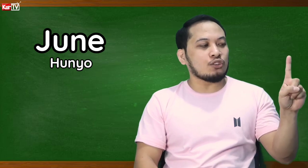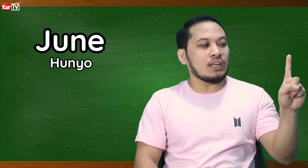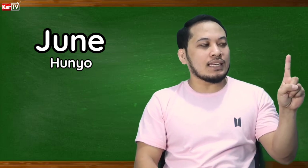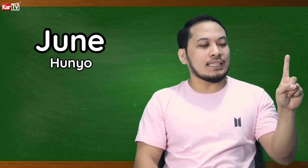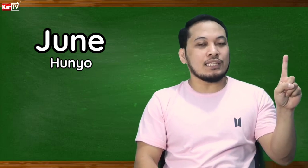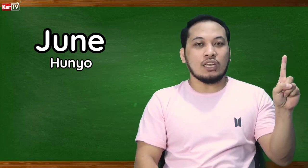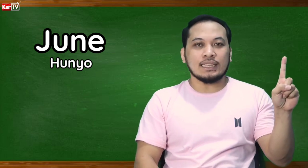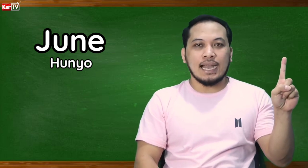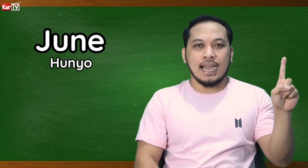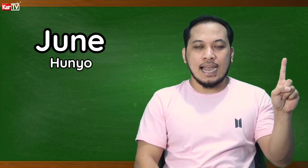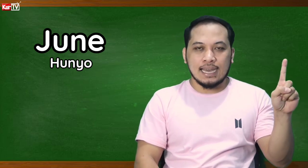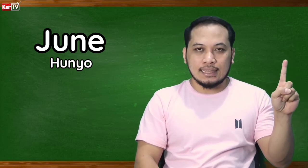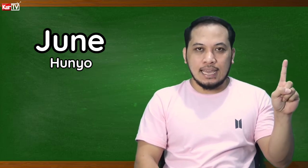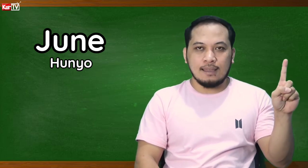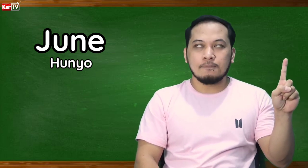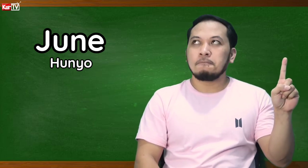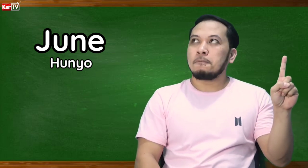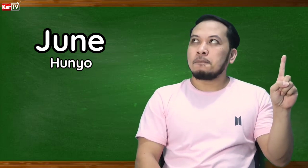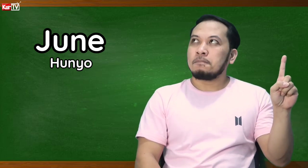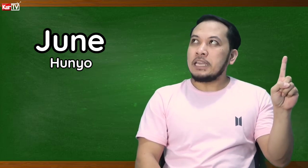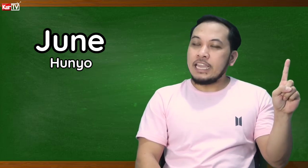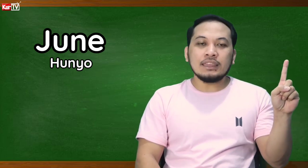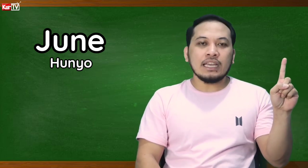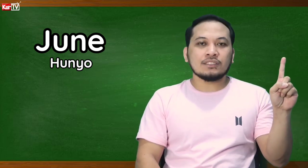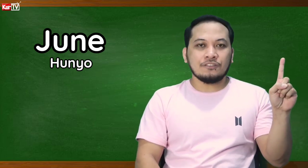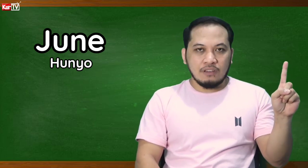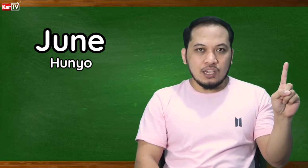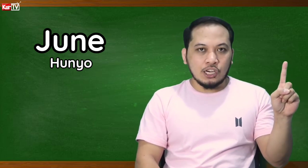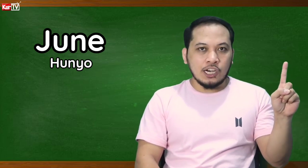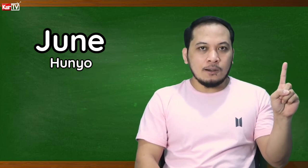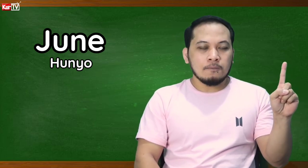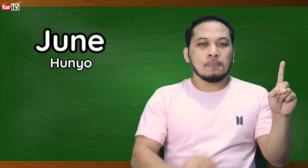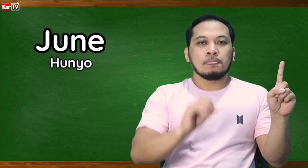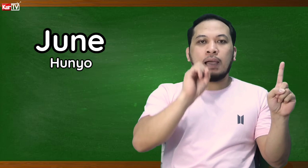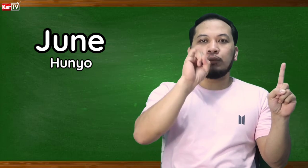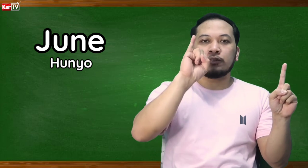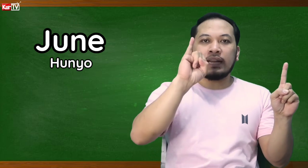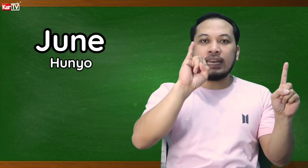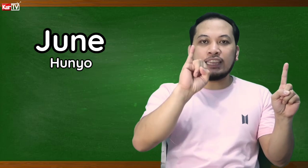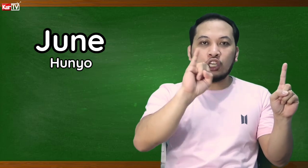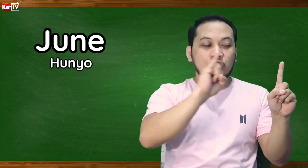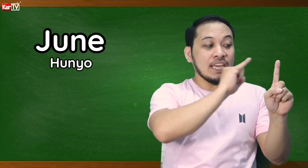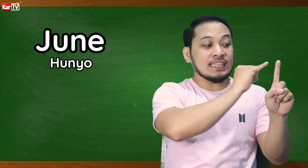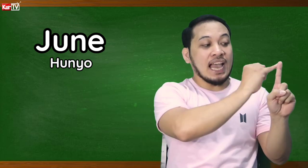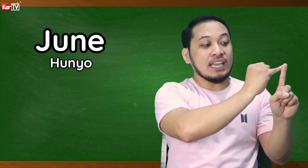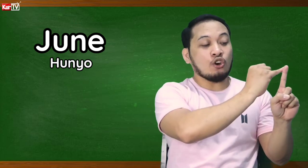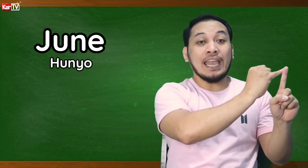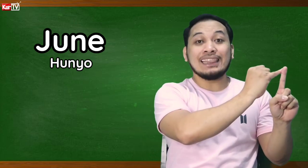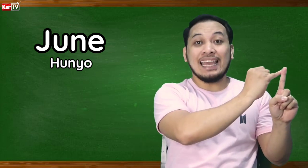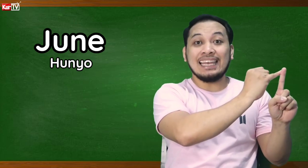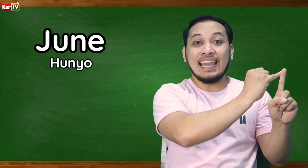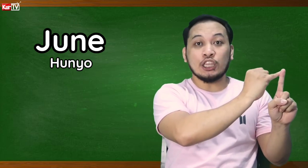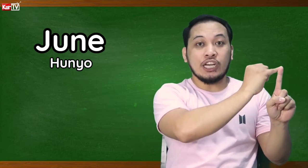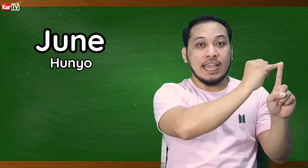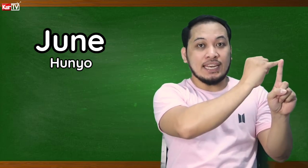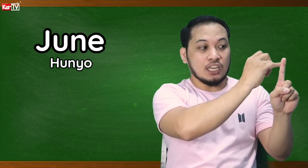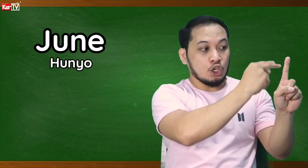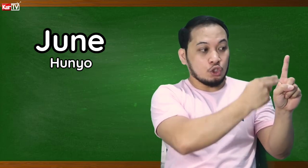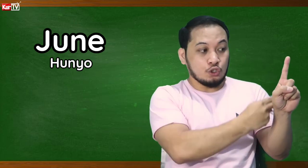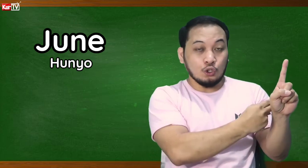lang natin ulit ang ating index finger. Tapos, mag-letter J tayo and then letter N.